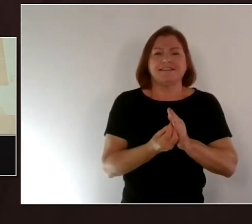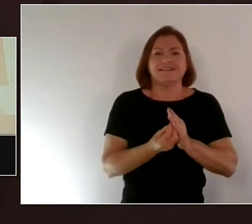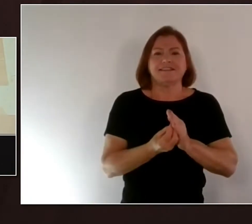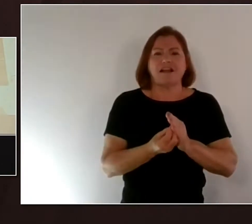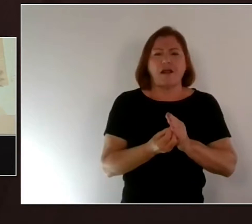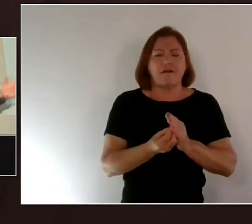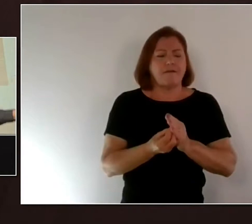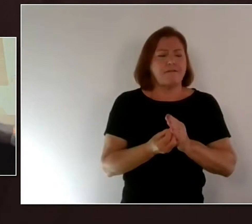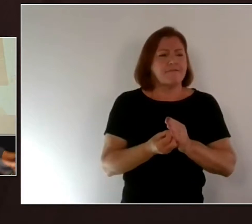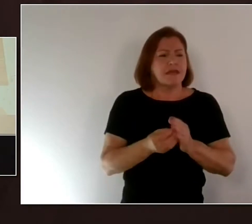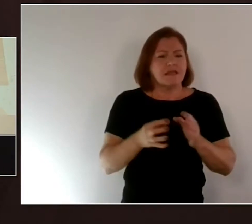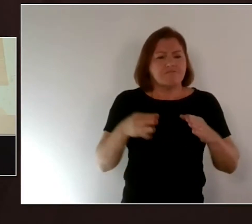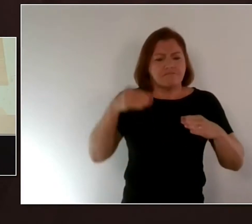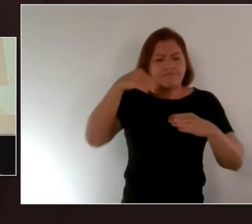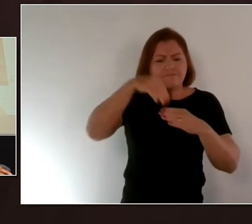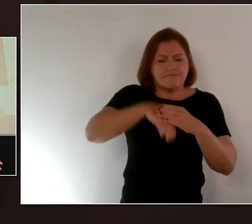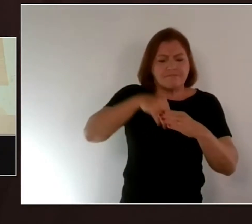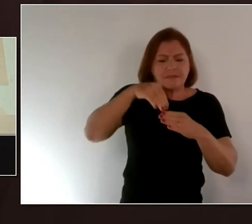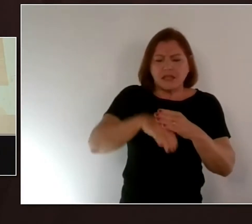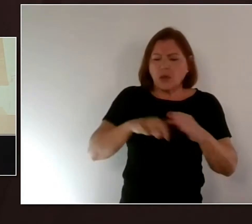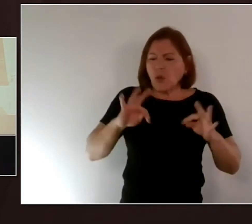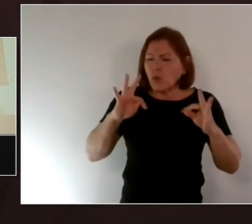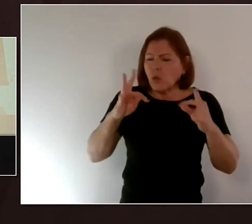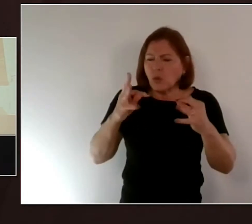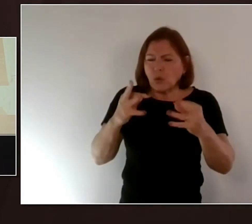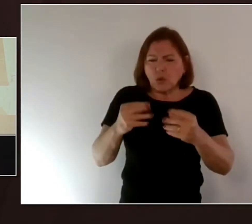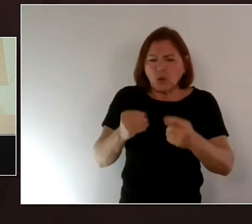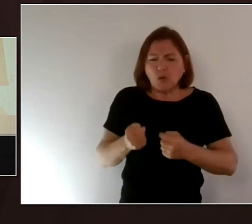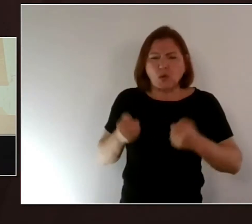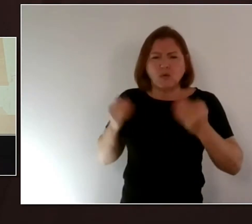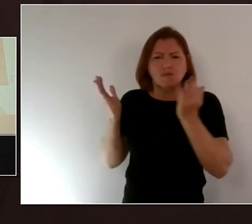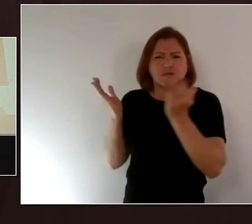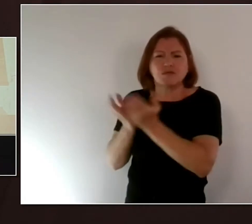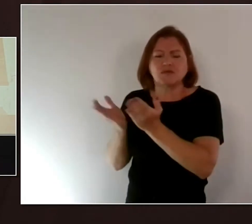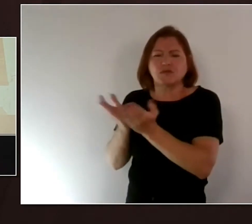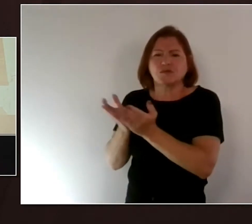que foram regenerados pelo Espírito Santo, e eles